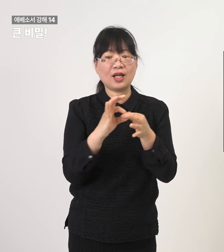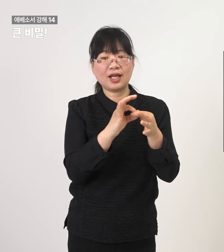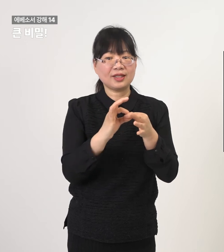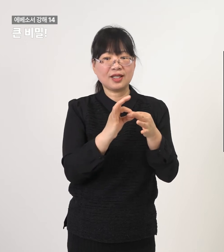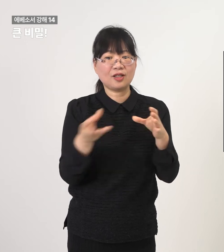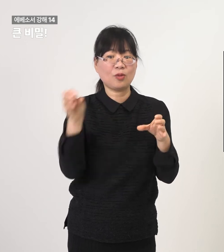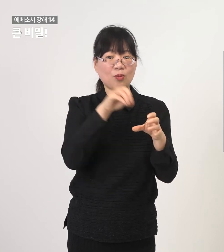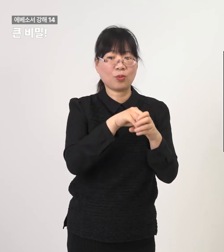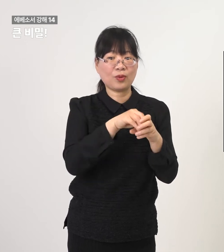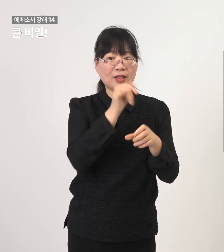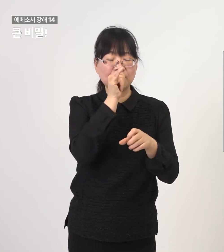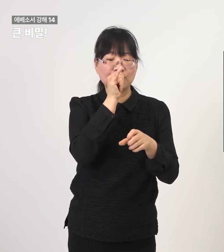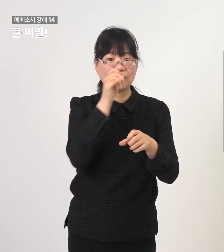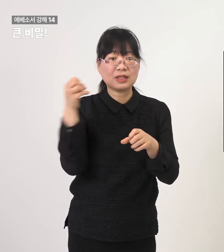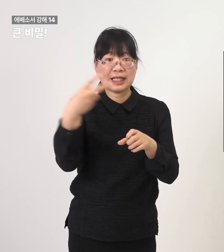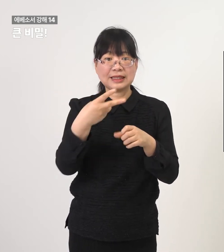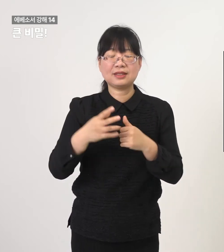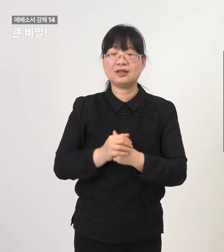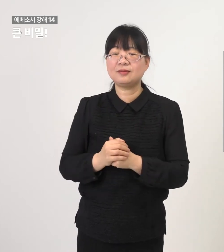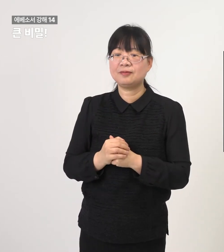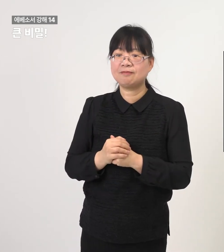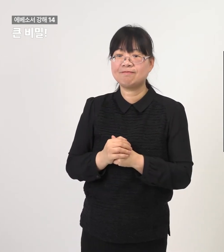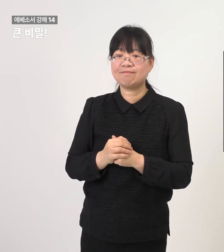집어넣었어요. 다시요.